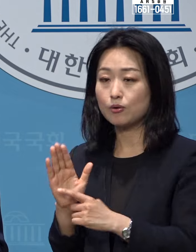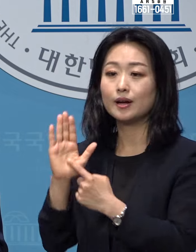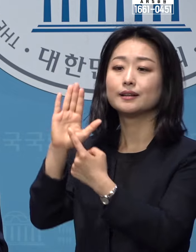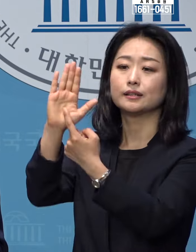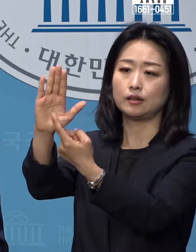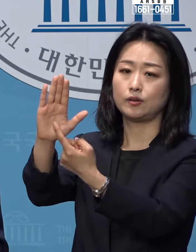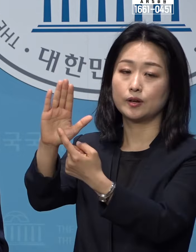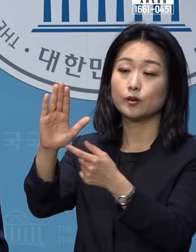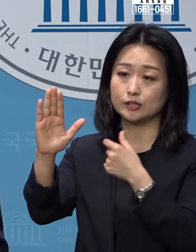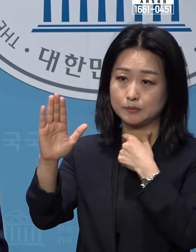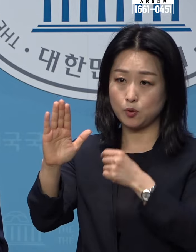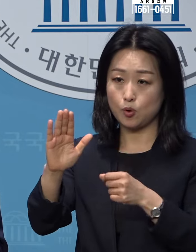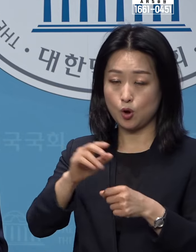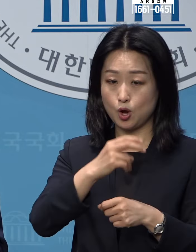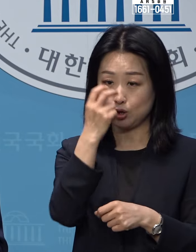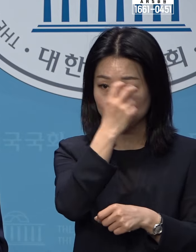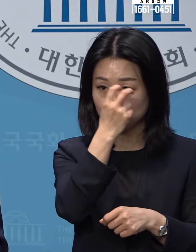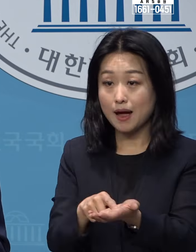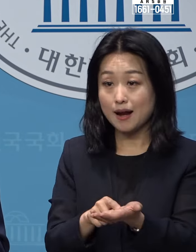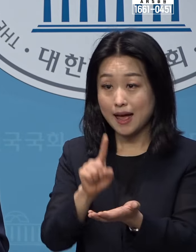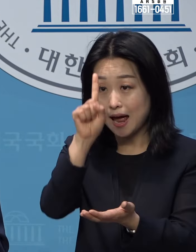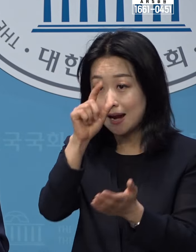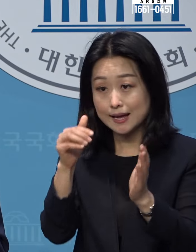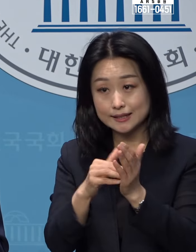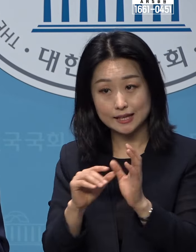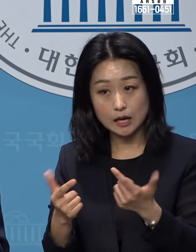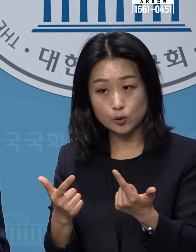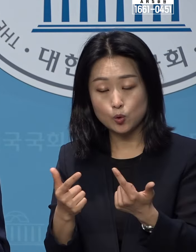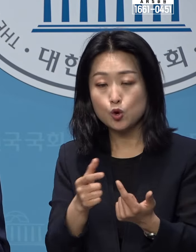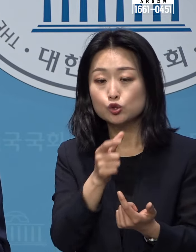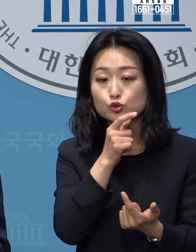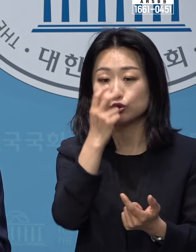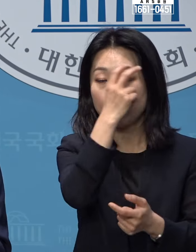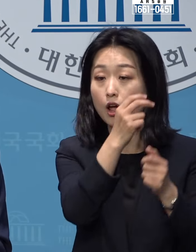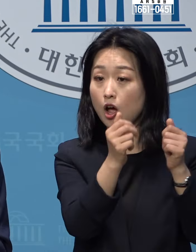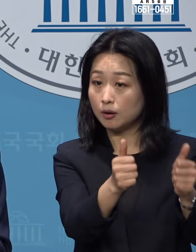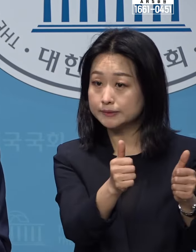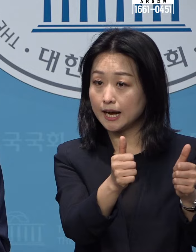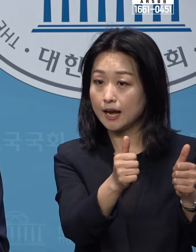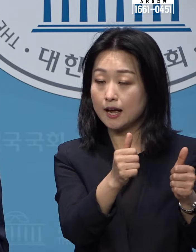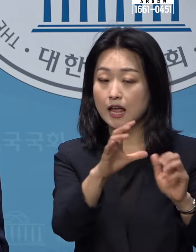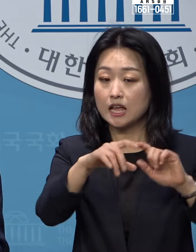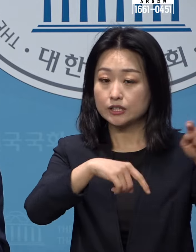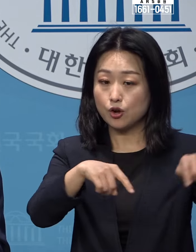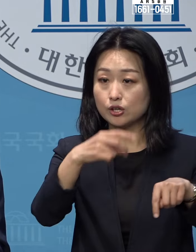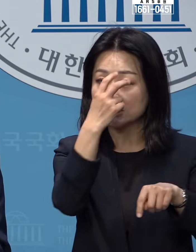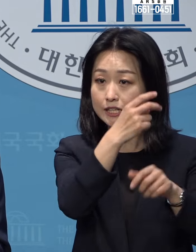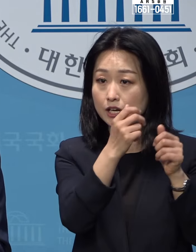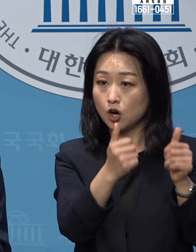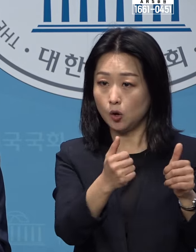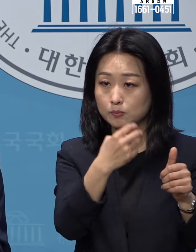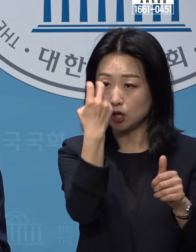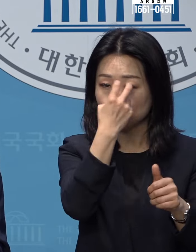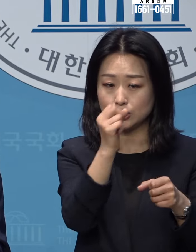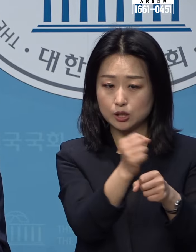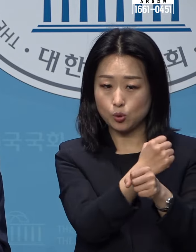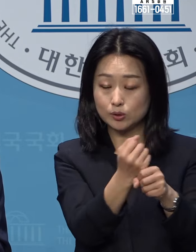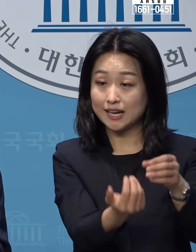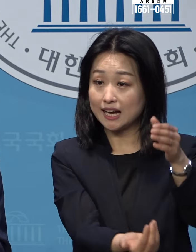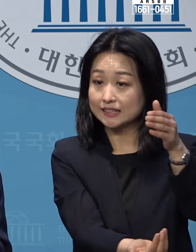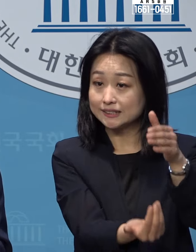대한민국의 수사체계를 바로잡겠습니다. 수원지검뿐만 아니라 정치검찰의 모든 수사조작,